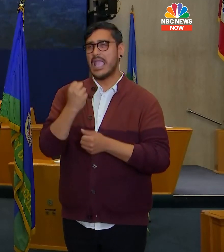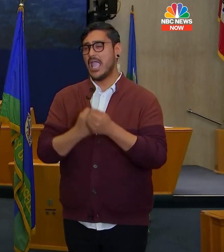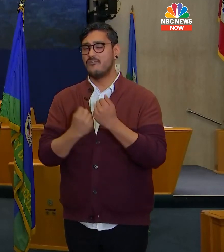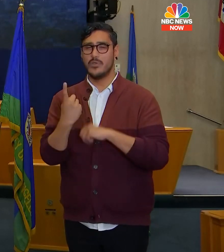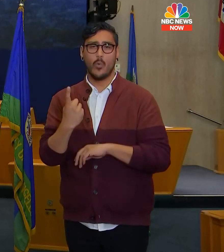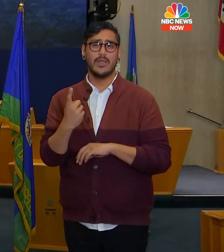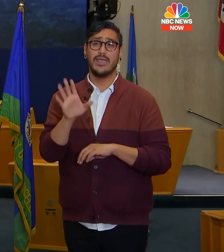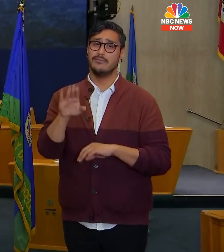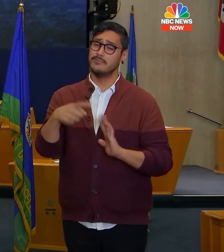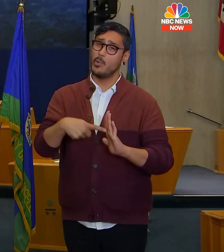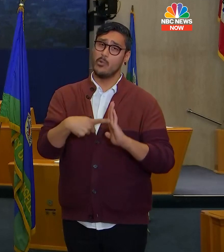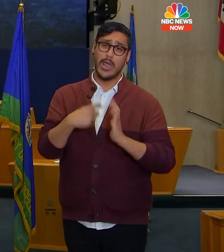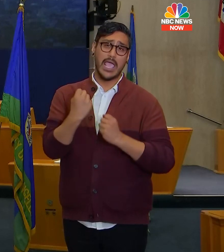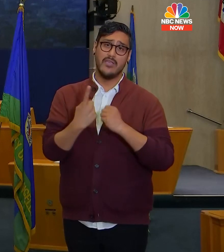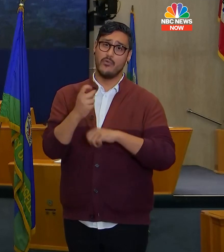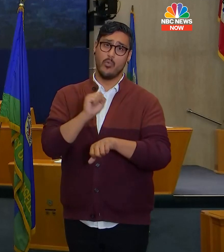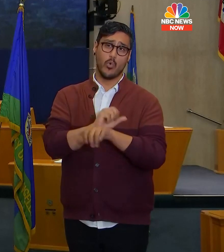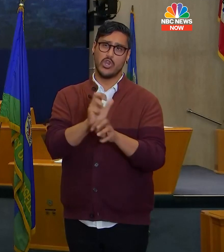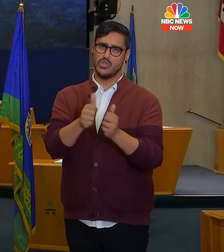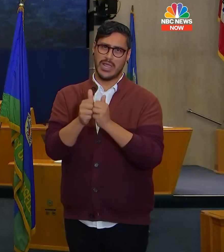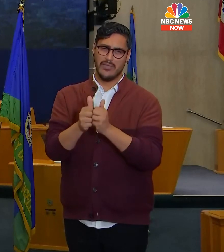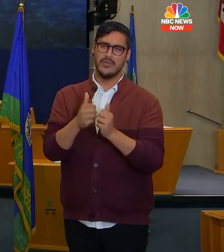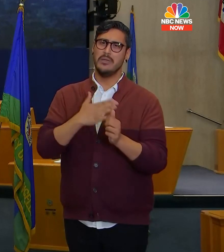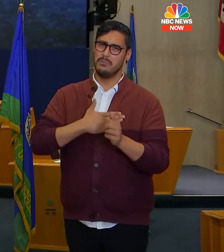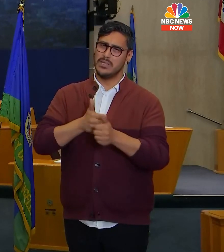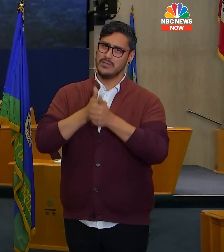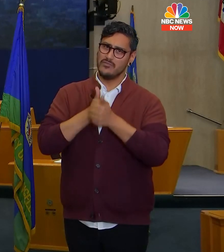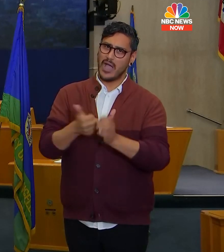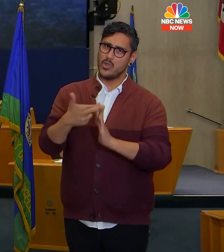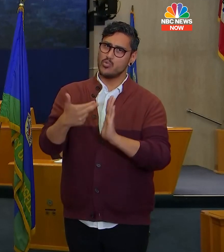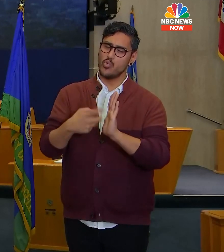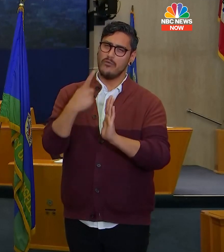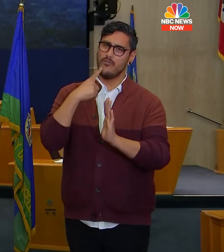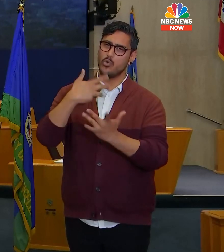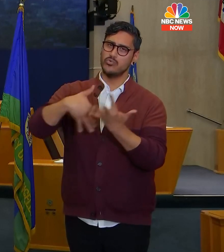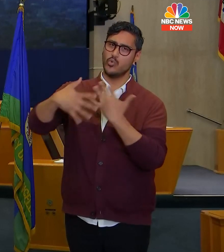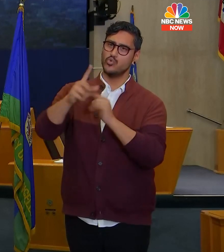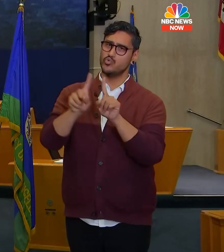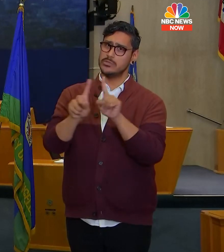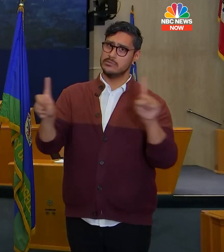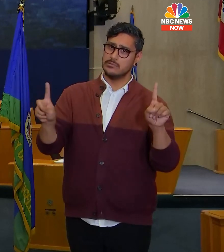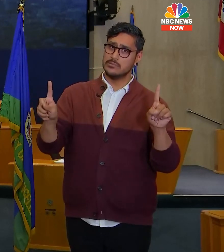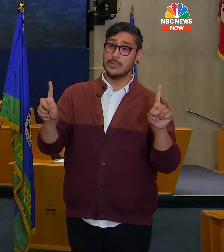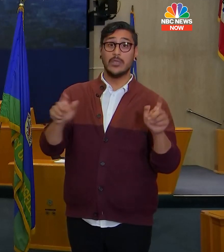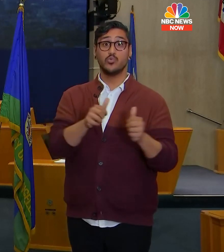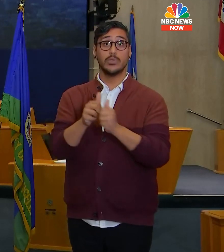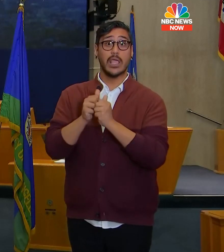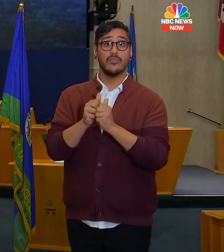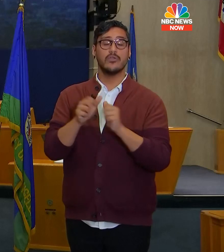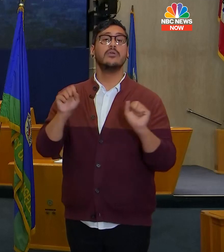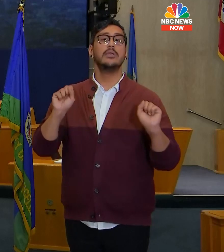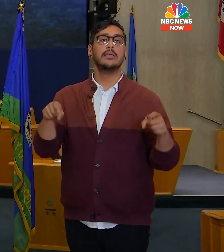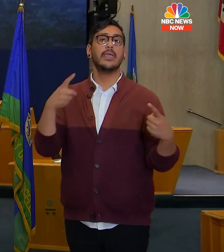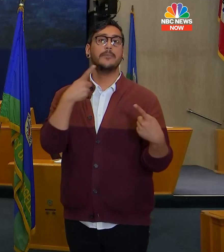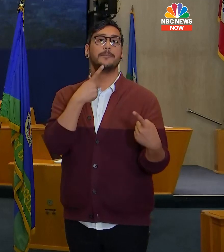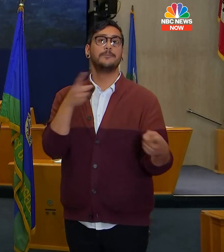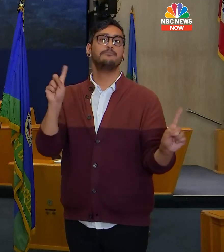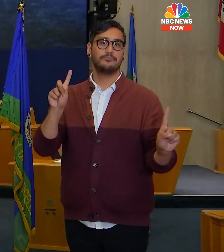trabajar juntos, honrar esa distancia social y juntos vamos a vencer. Gracias.